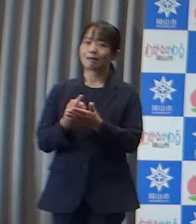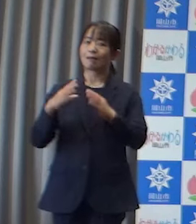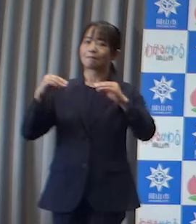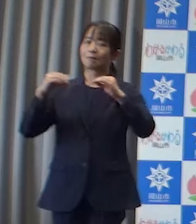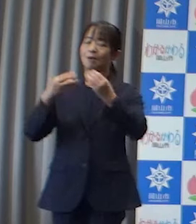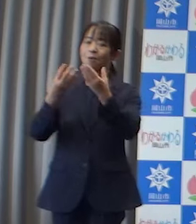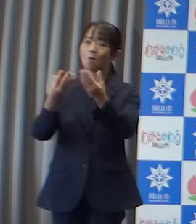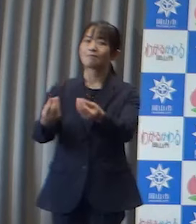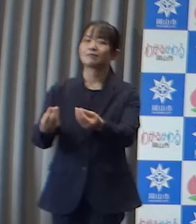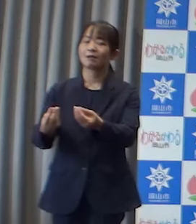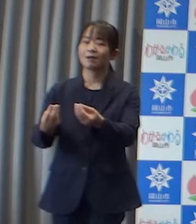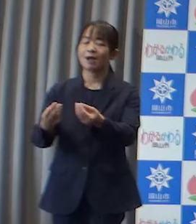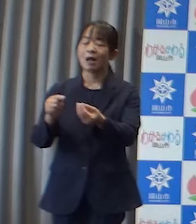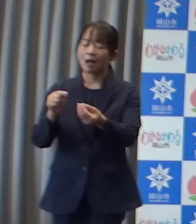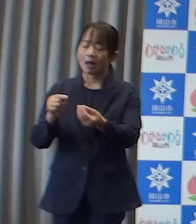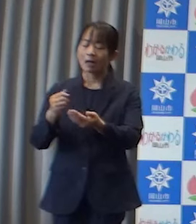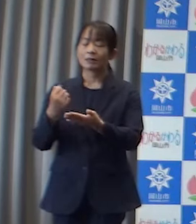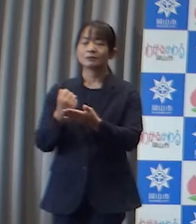思っています。